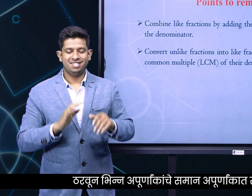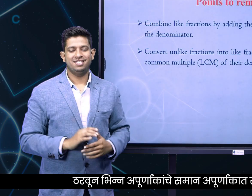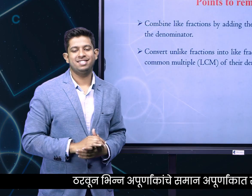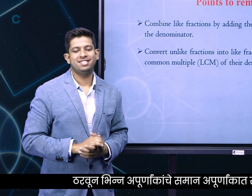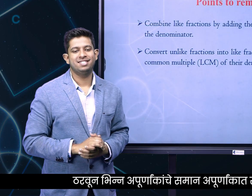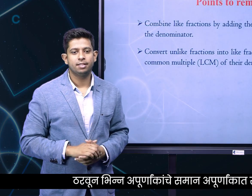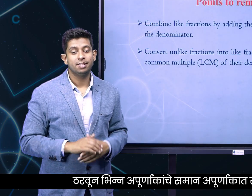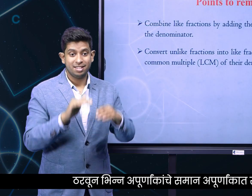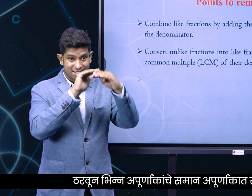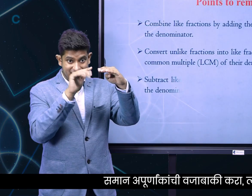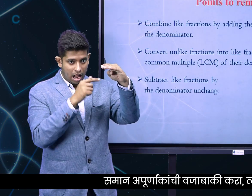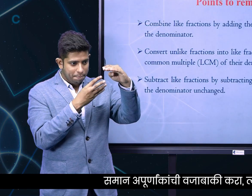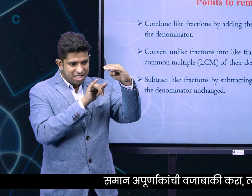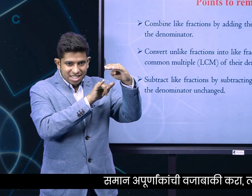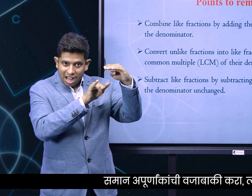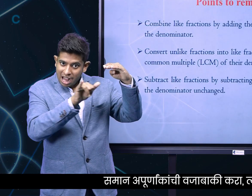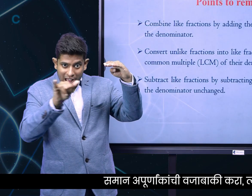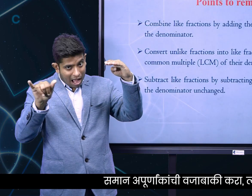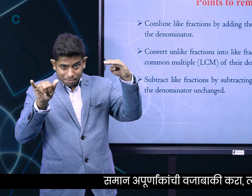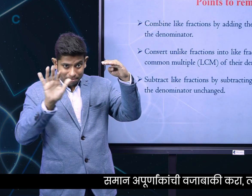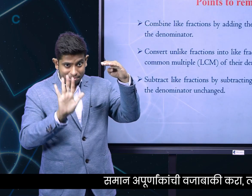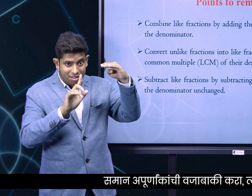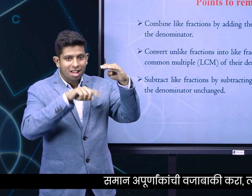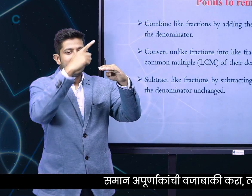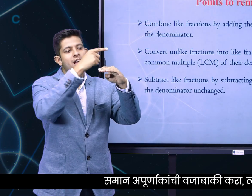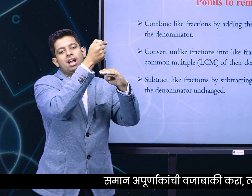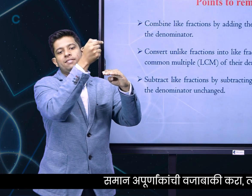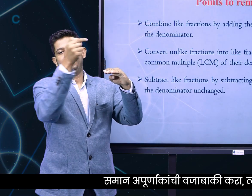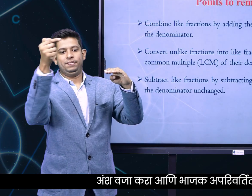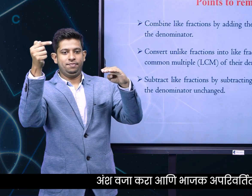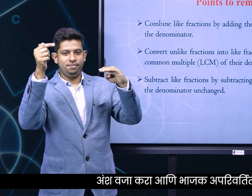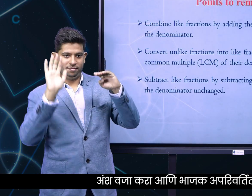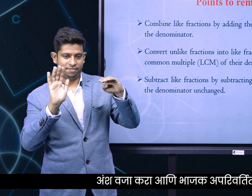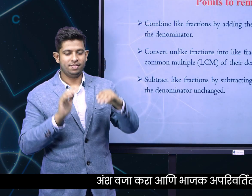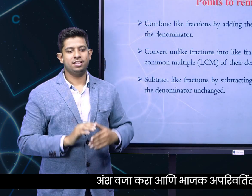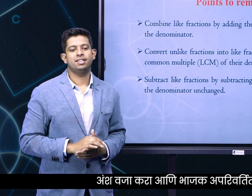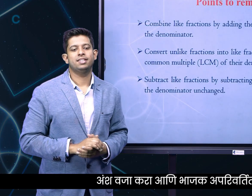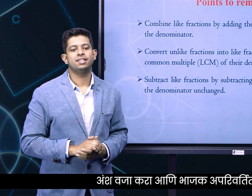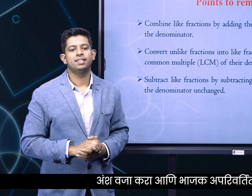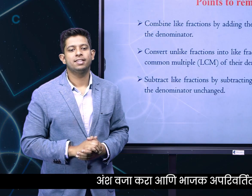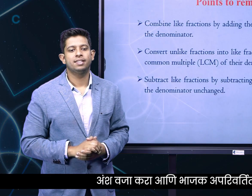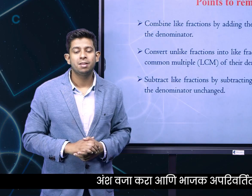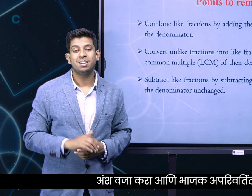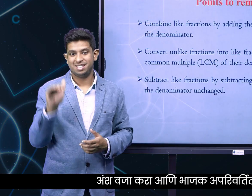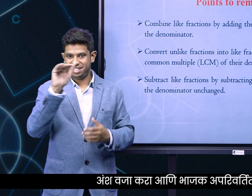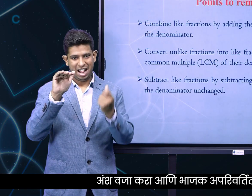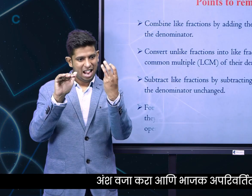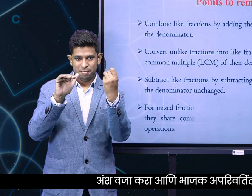अपूर्णांकात रूपांतर करा. समान अपूर्णांकांची वजाबाकी करा, त्यांचे अंश वजा करा आणि भाजक अपरिवर्तित